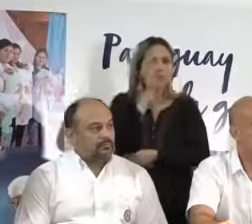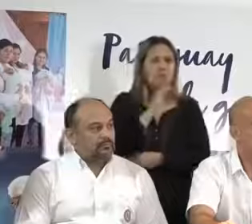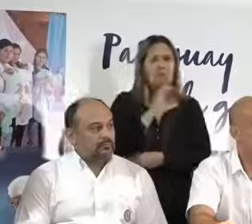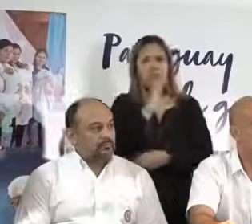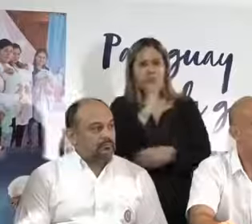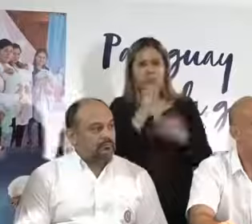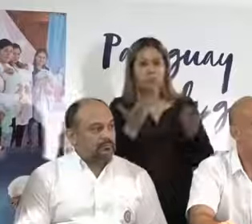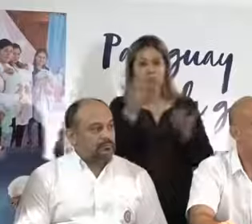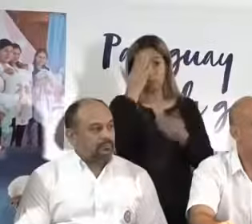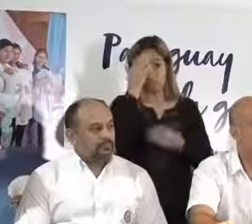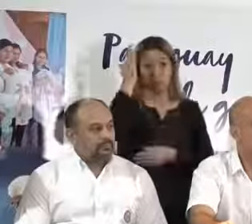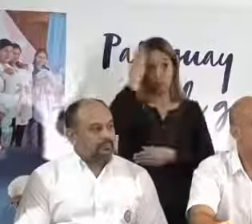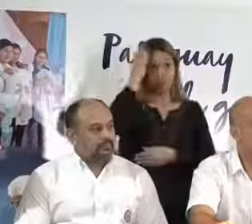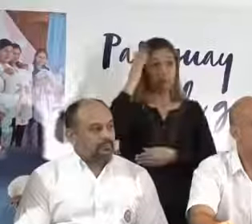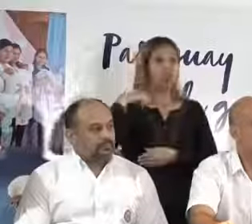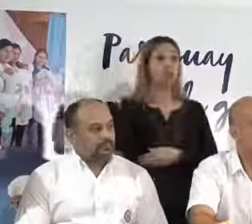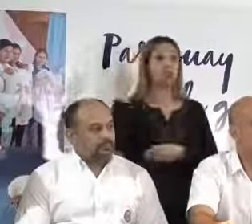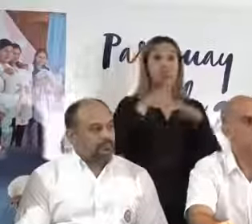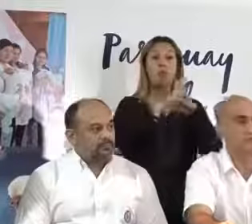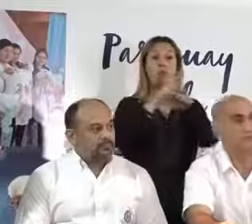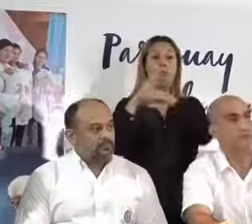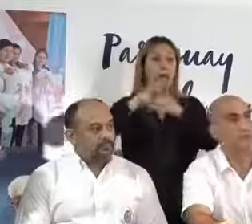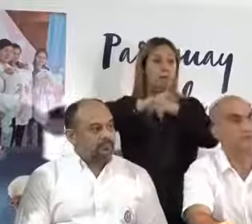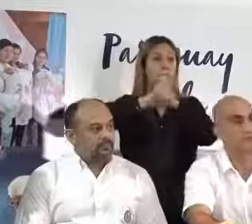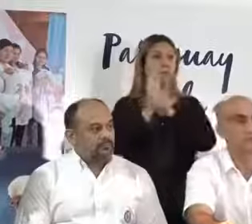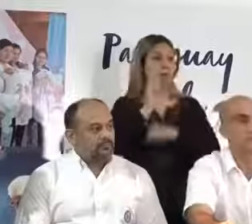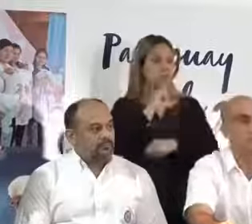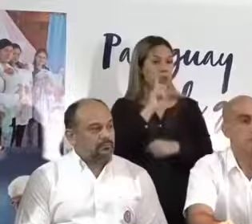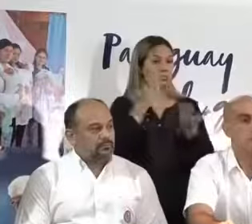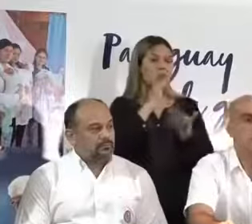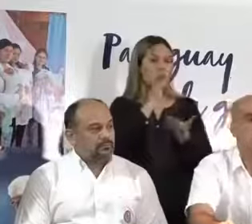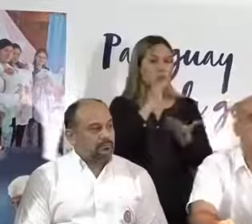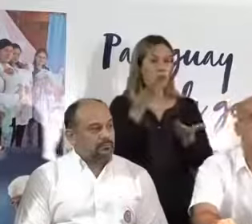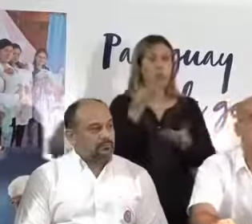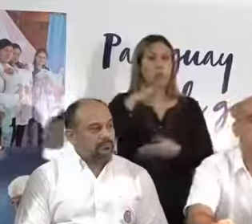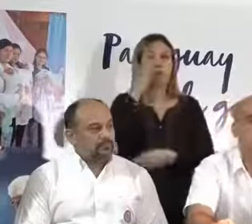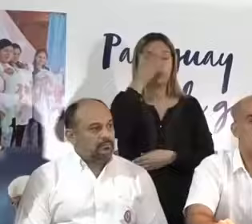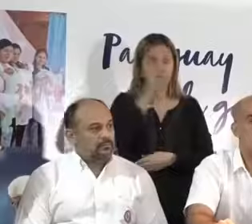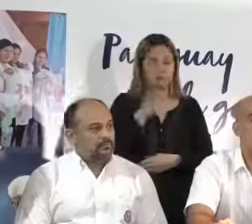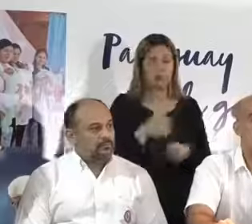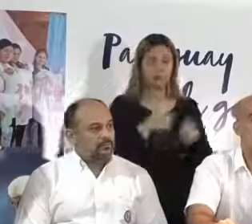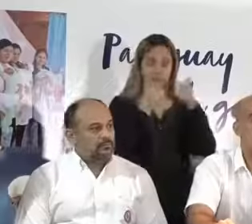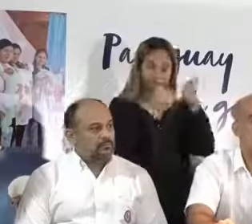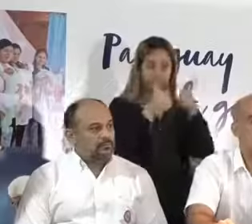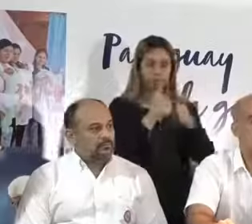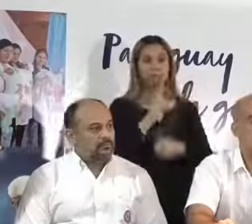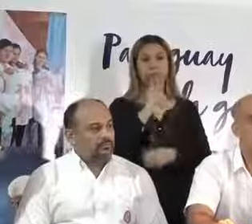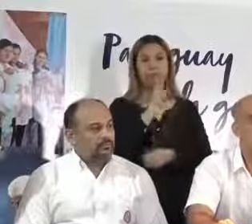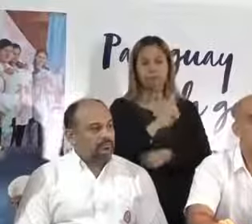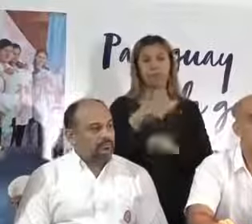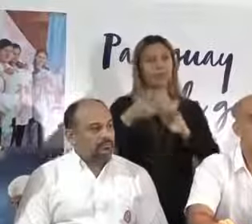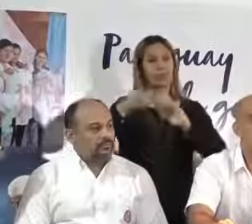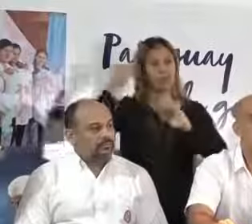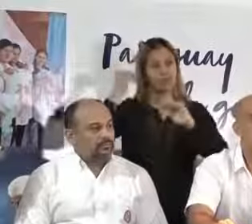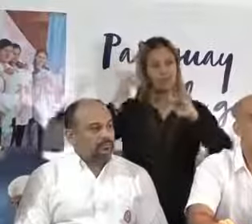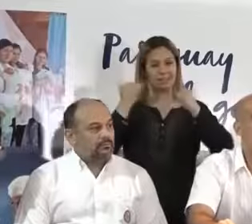no todos los casos van a ser de coronavirus, doctor. ¿Dónde se acude, ministro? Perfecto. Bueno, como habíamos hablado antes, la